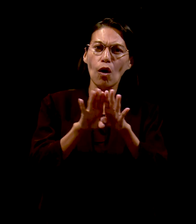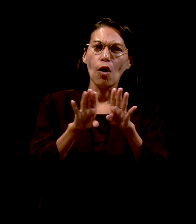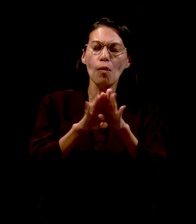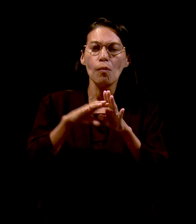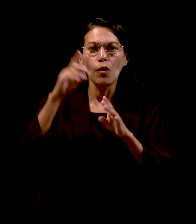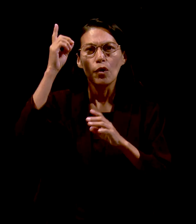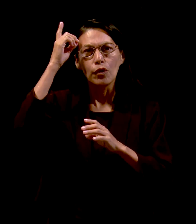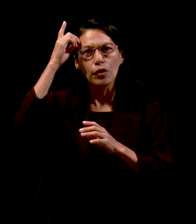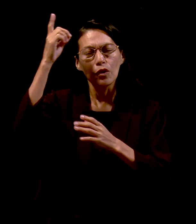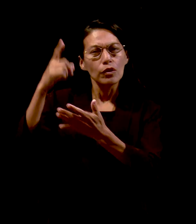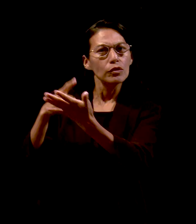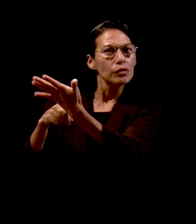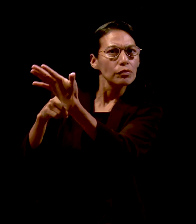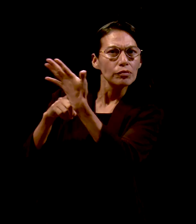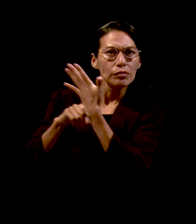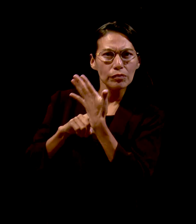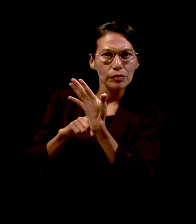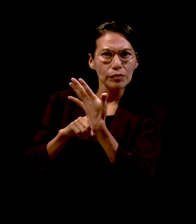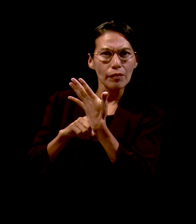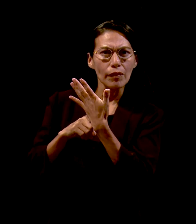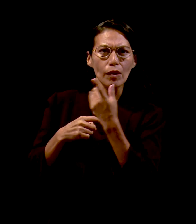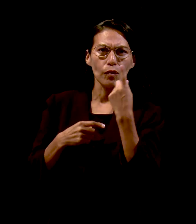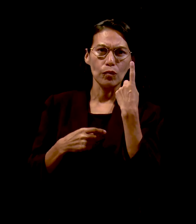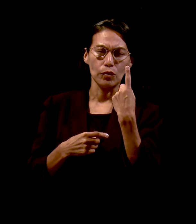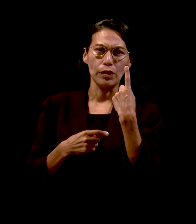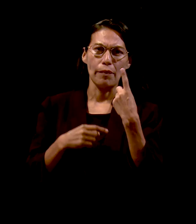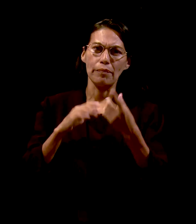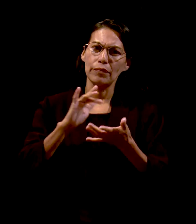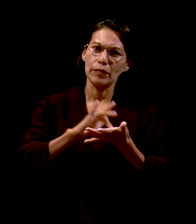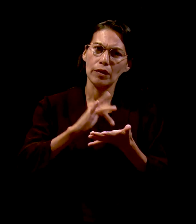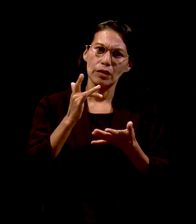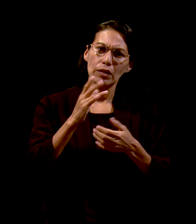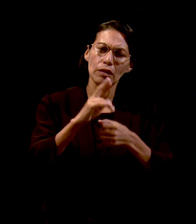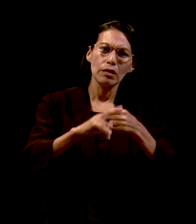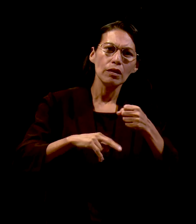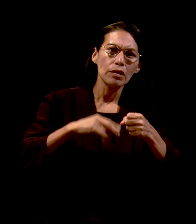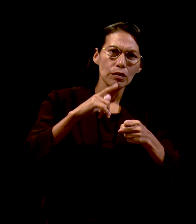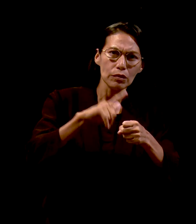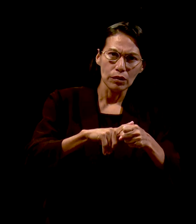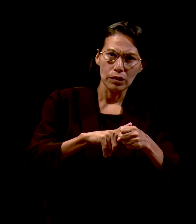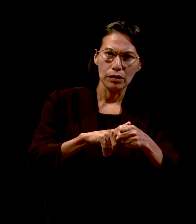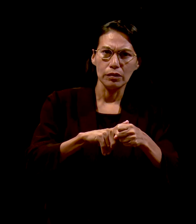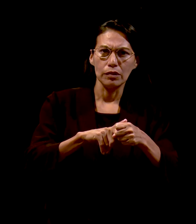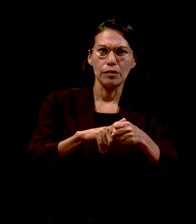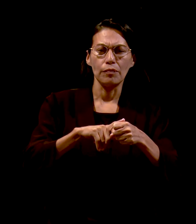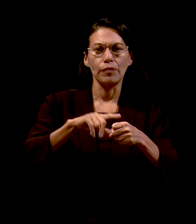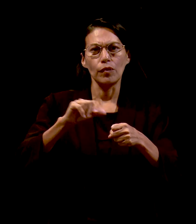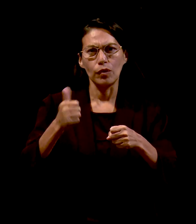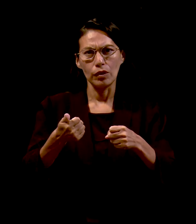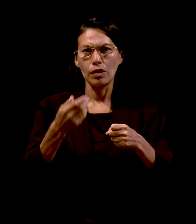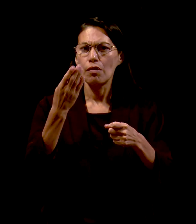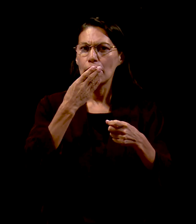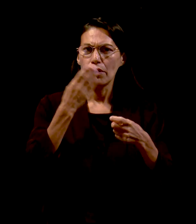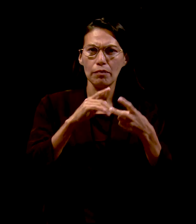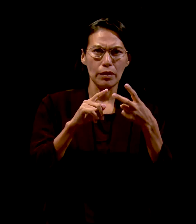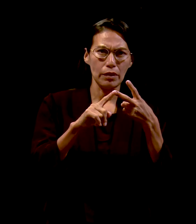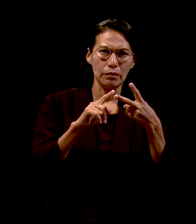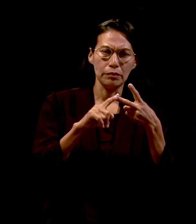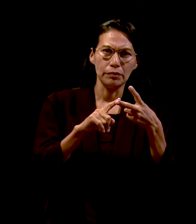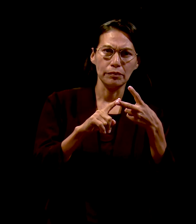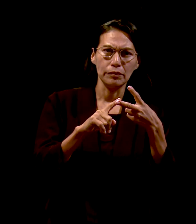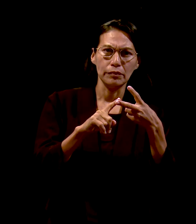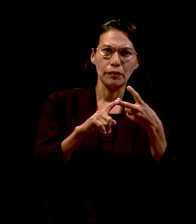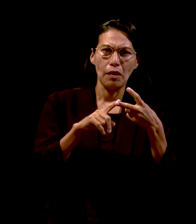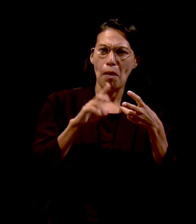dios se reveló a nosotros se reveló a través de la naturaleza se reveló a través de la biblia